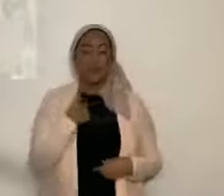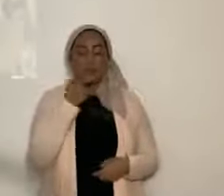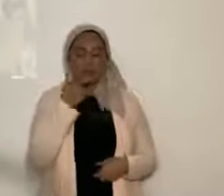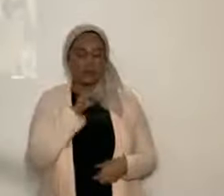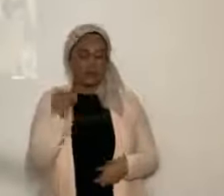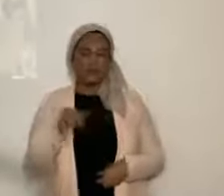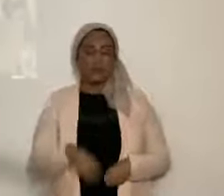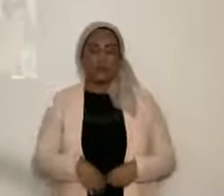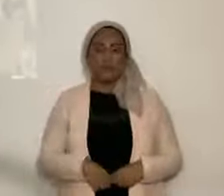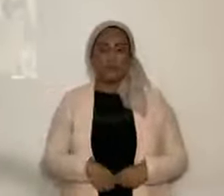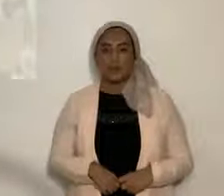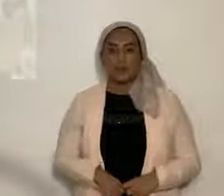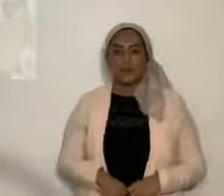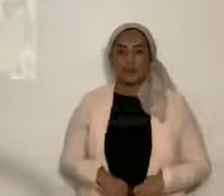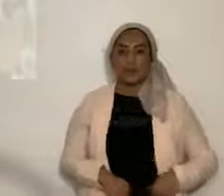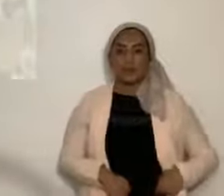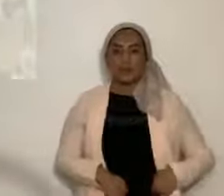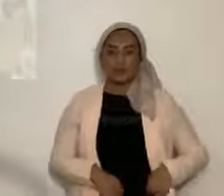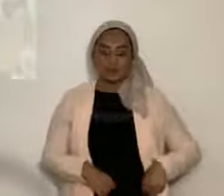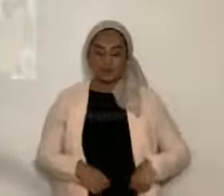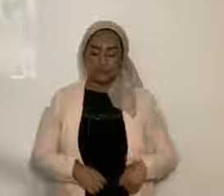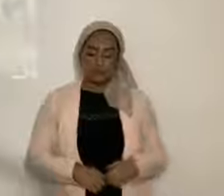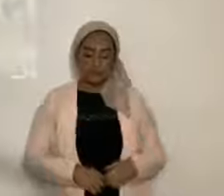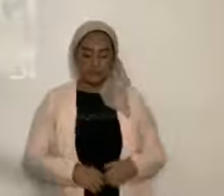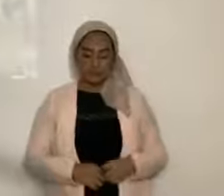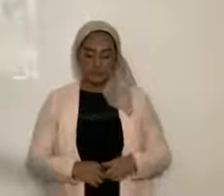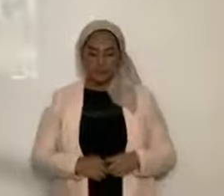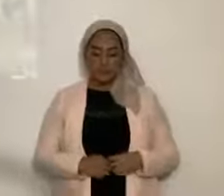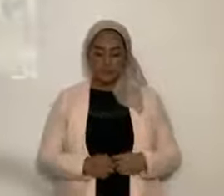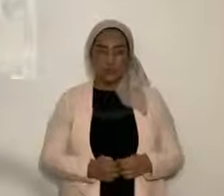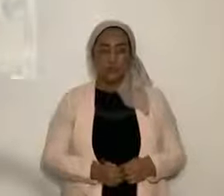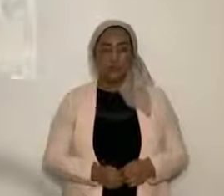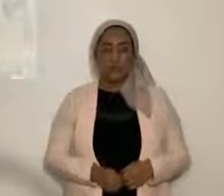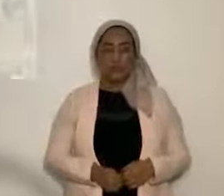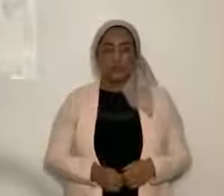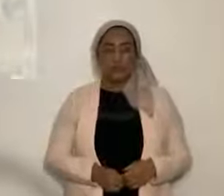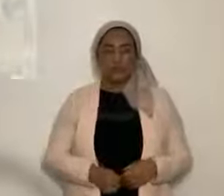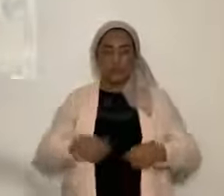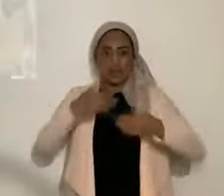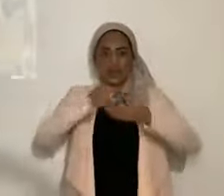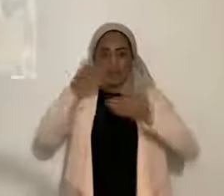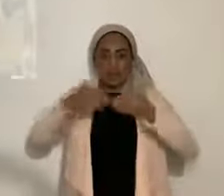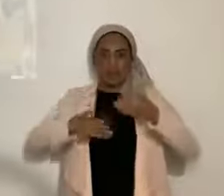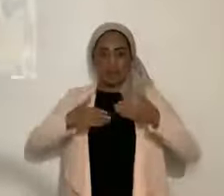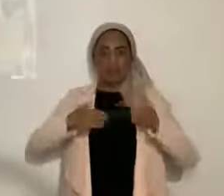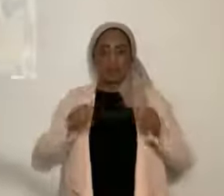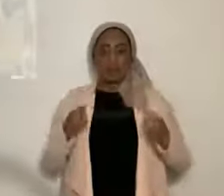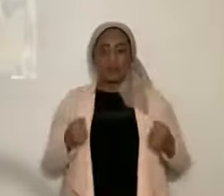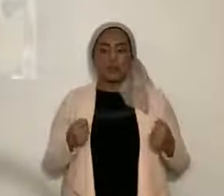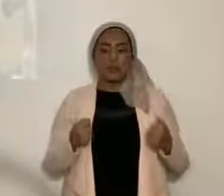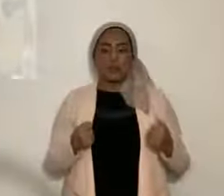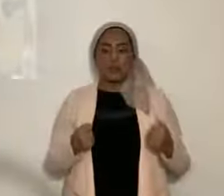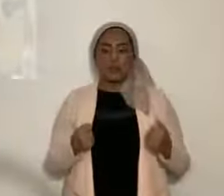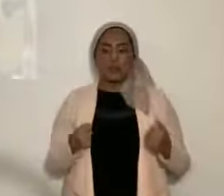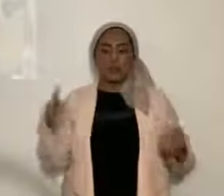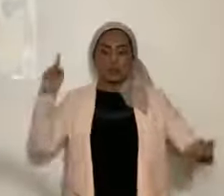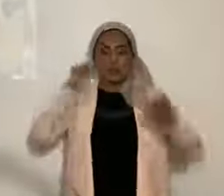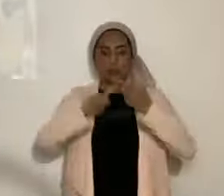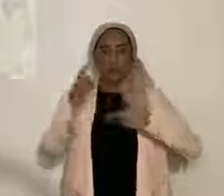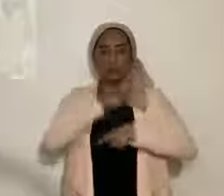también. Todos nos vamos a gozar. Y entonces, al final, hasta